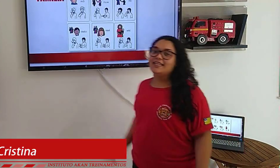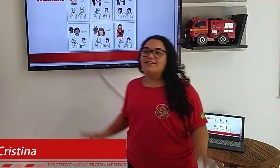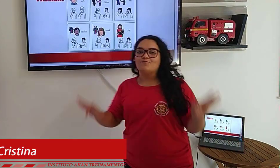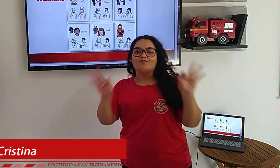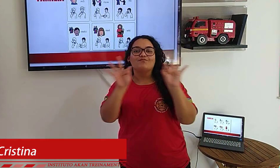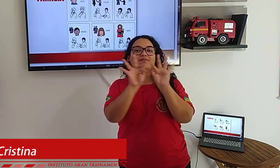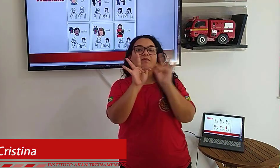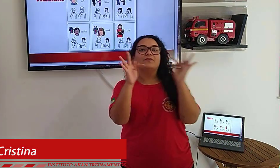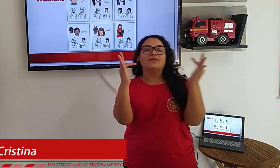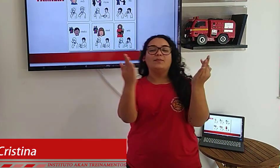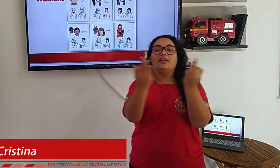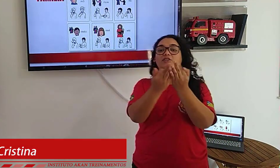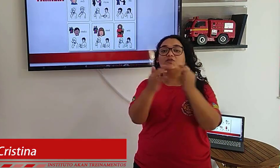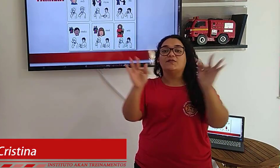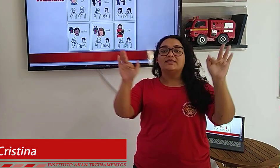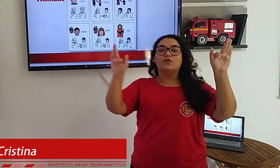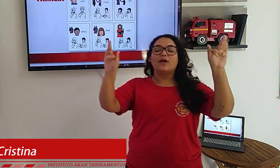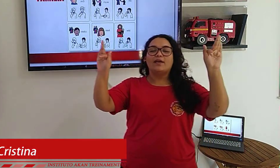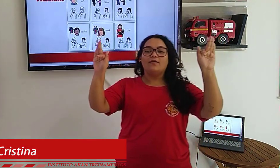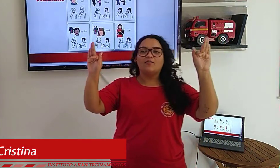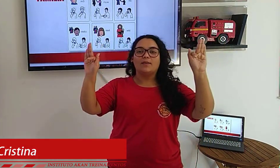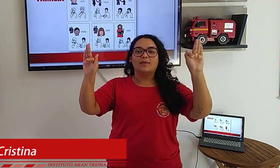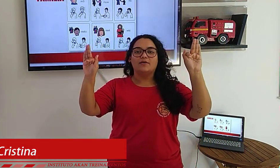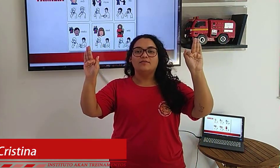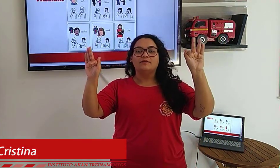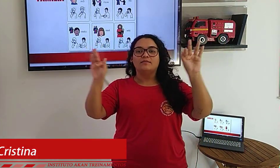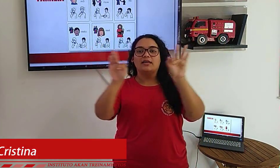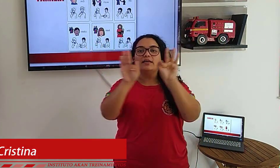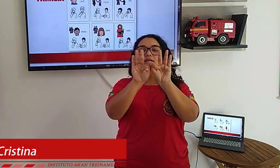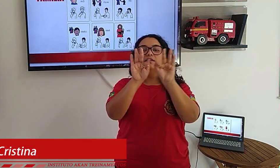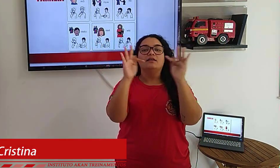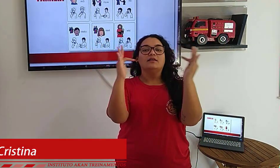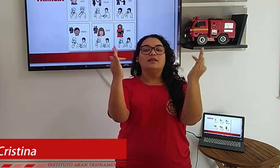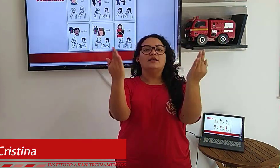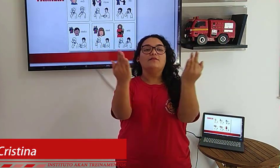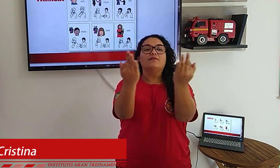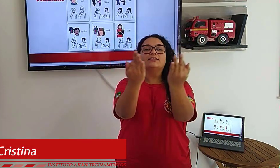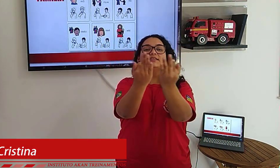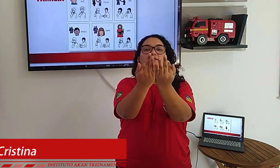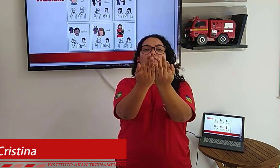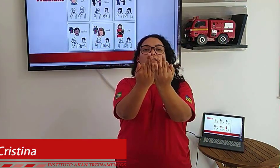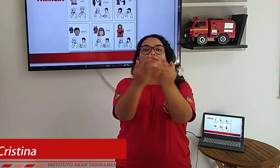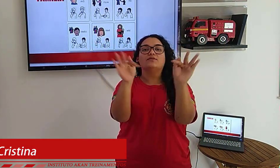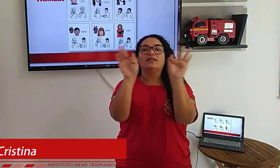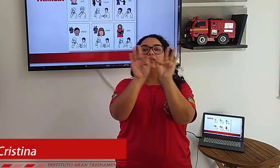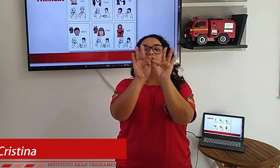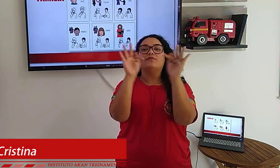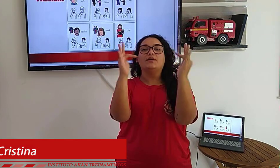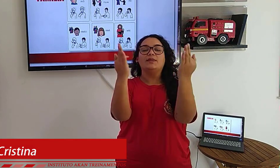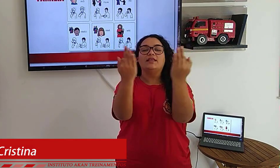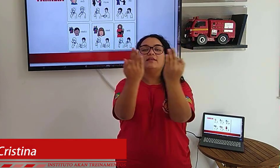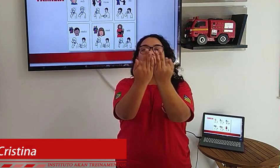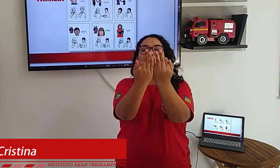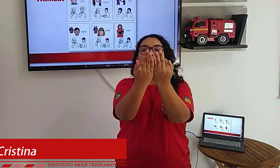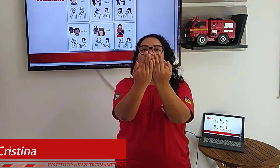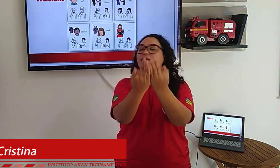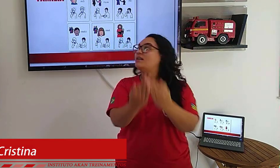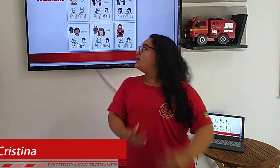Família. A gente vai fazer o F com a mão, tá? E fazer a circulação dele. Família. Eu